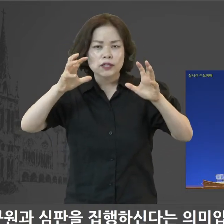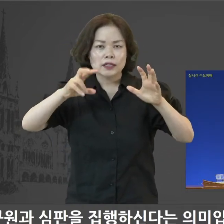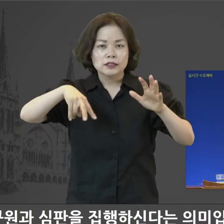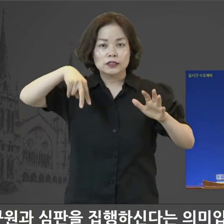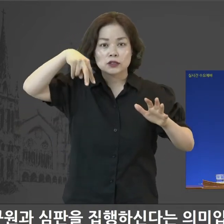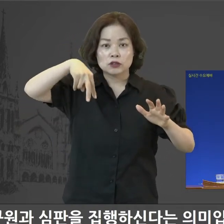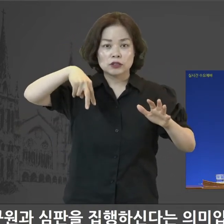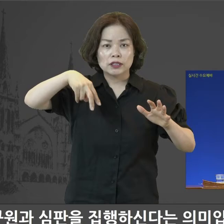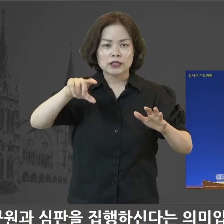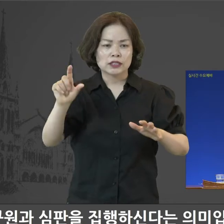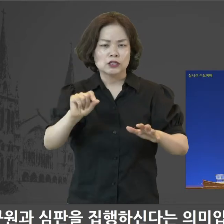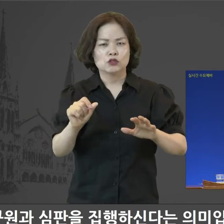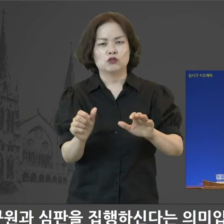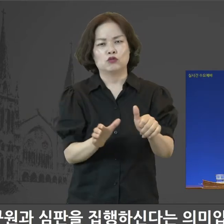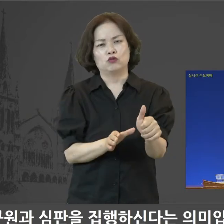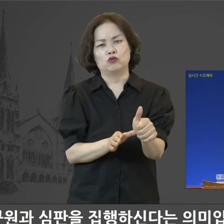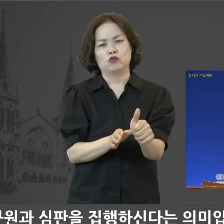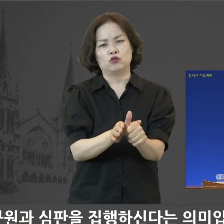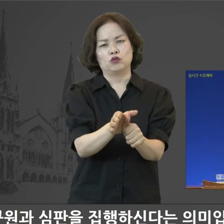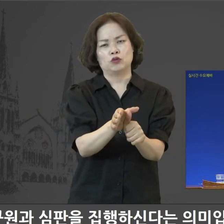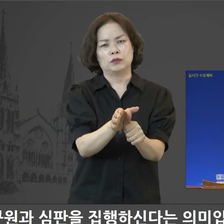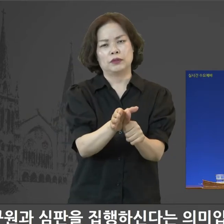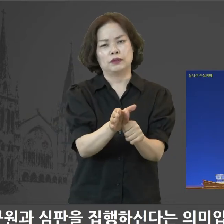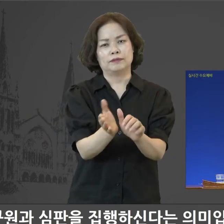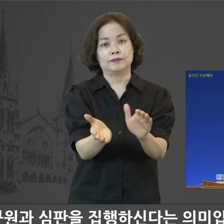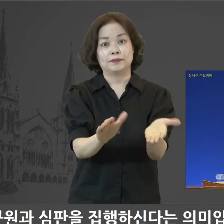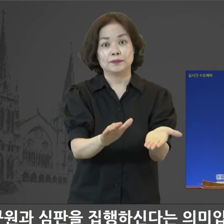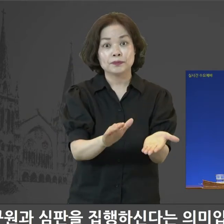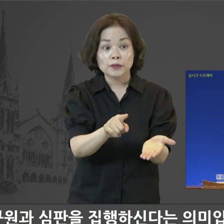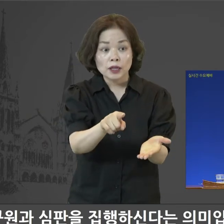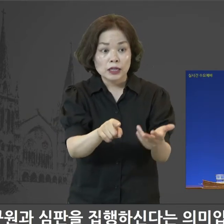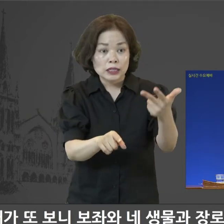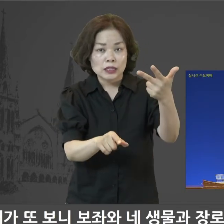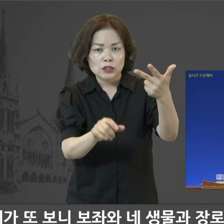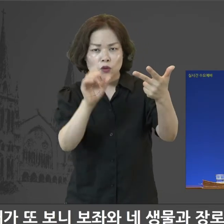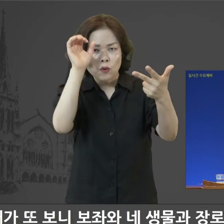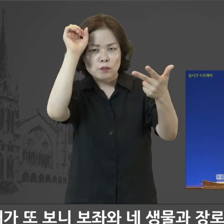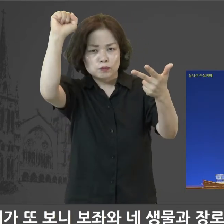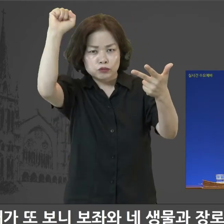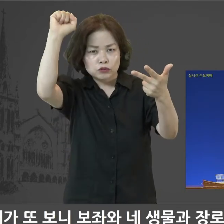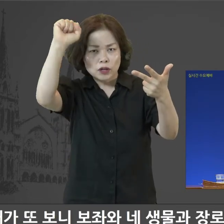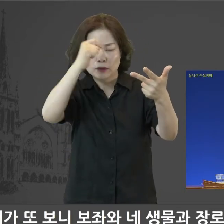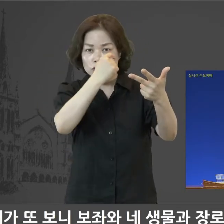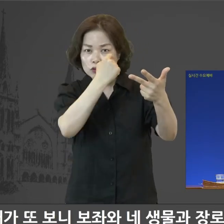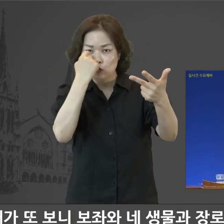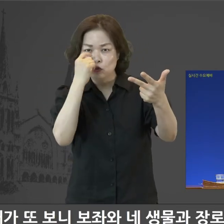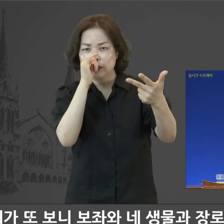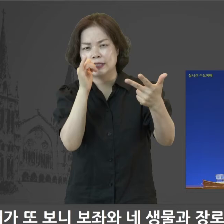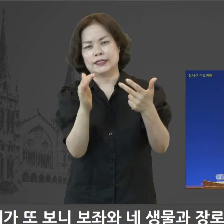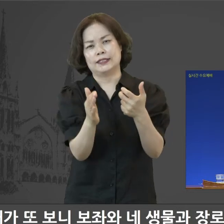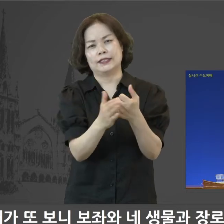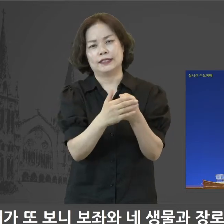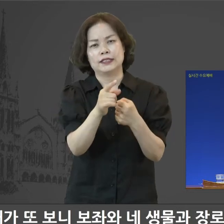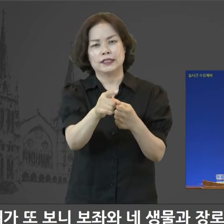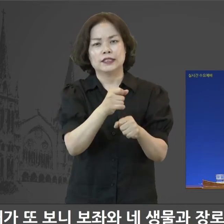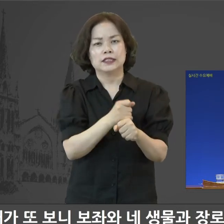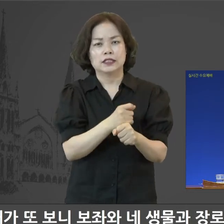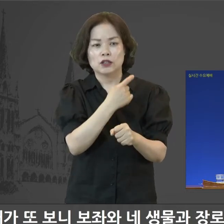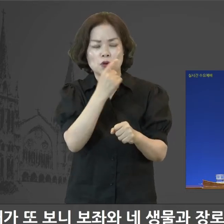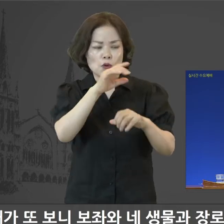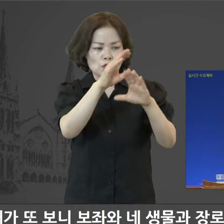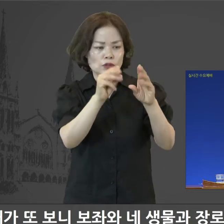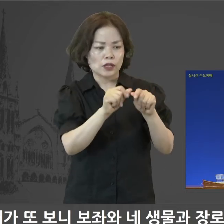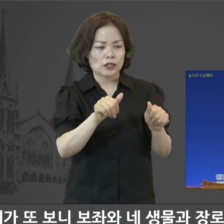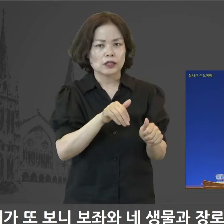있는데 일찍이 죽임을 당한 것 같더라. 그에게 7뿔과 7눈이 있으니 이 눈들은 온